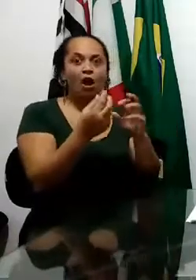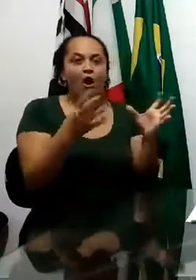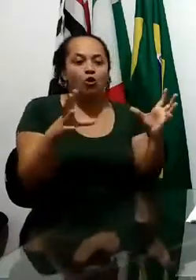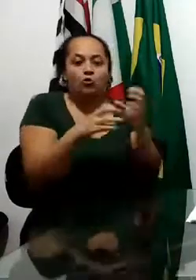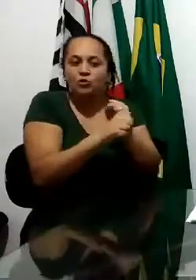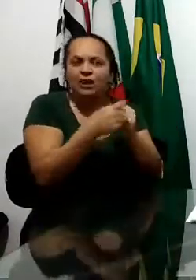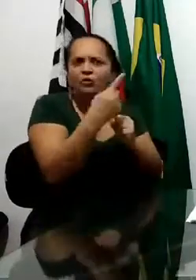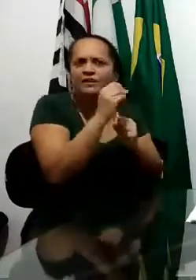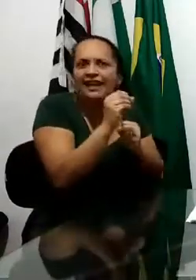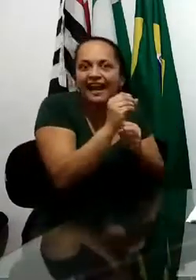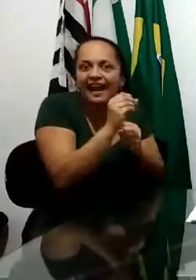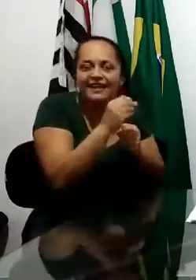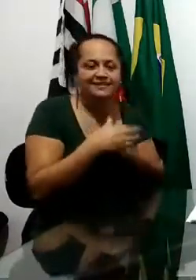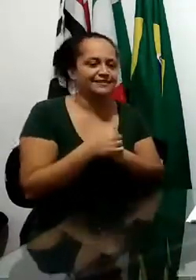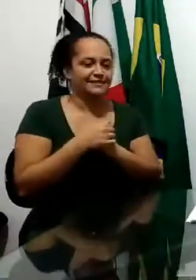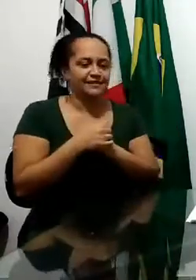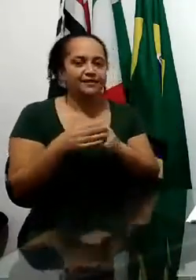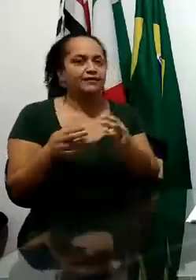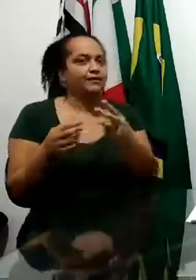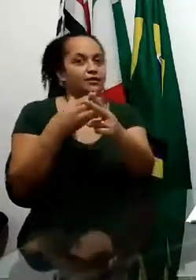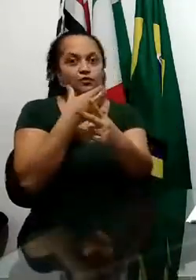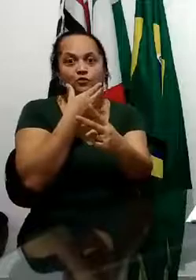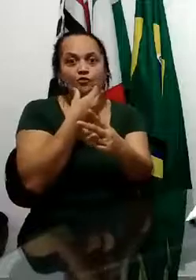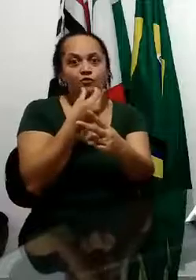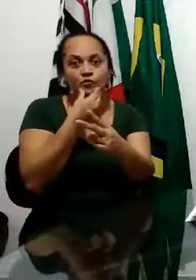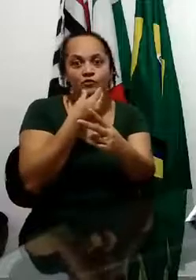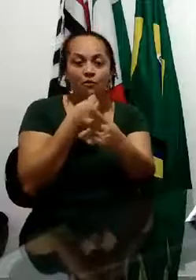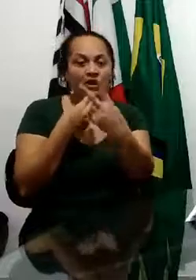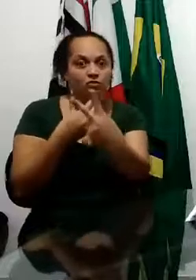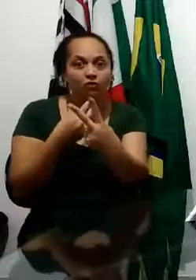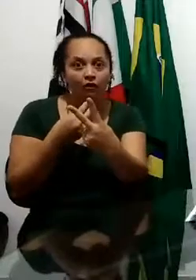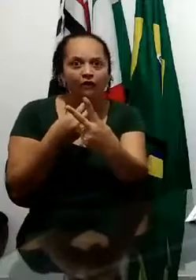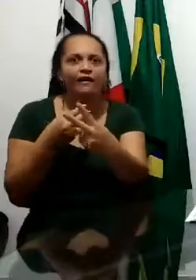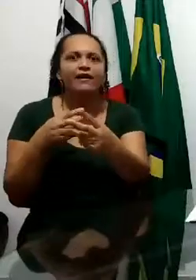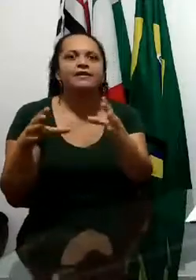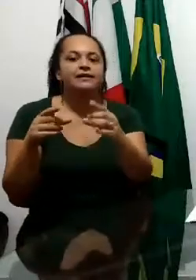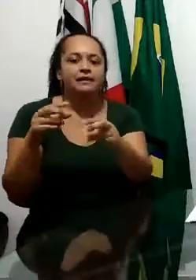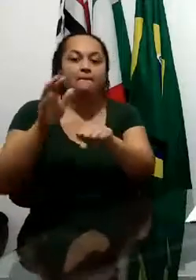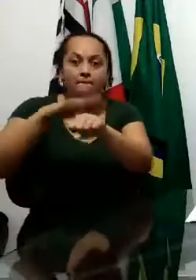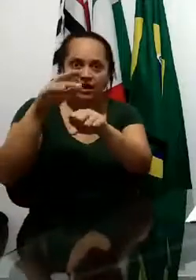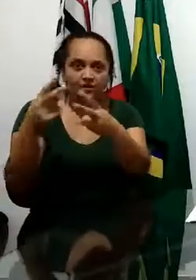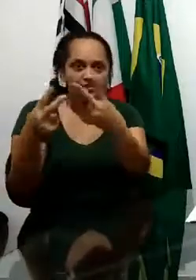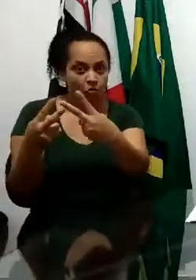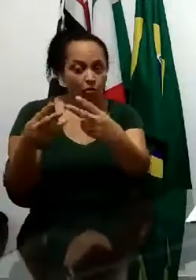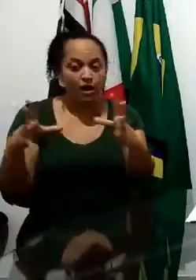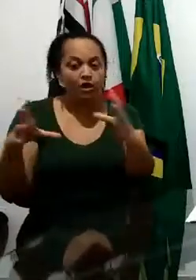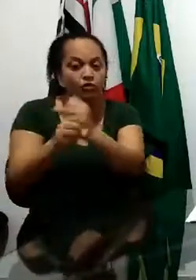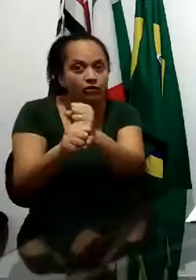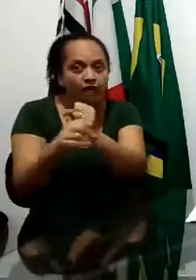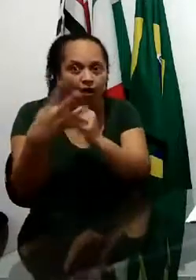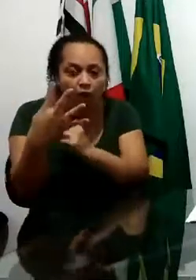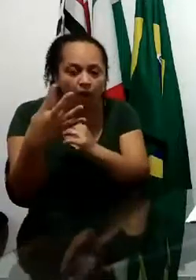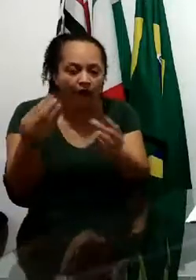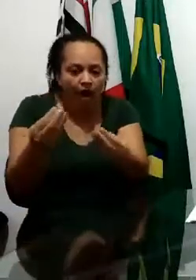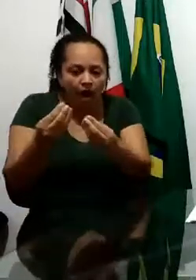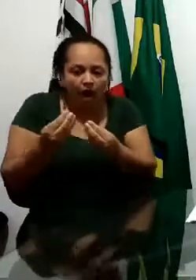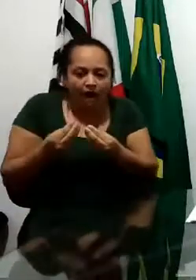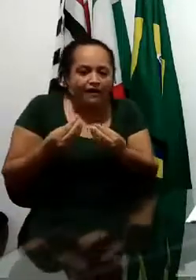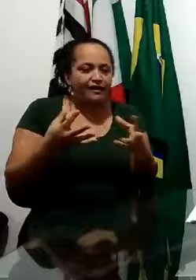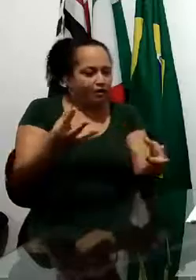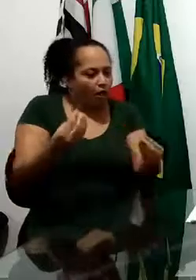recebeu 5 granjeou mais 5 e entregou 10. O que recebeu 2 granjeou mais 2 e